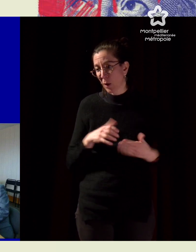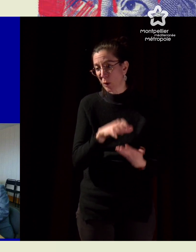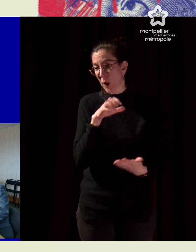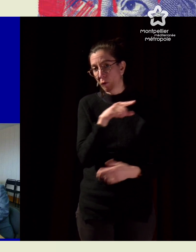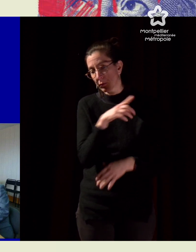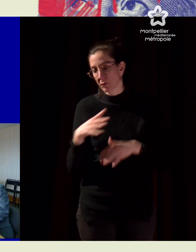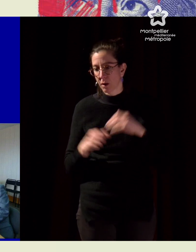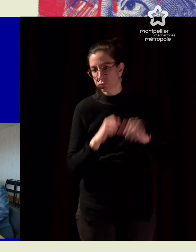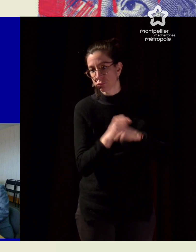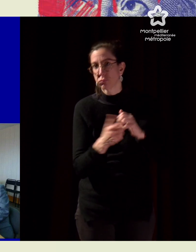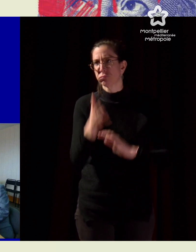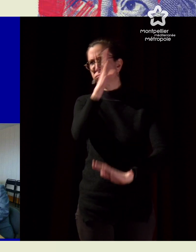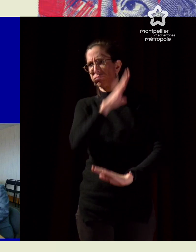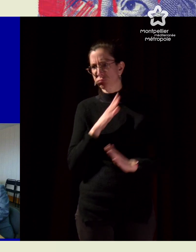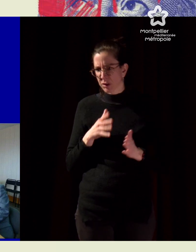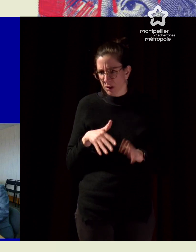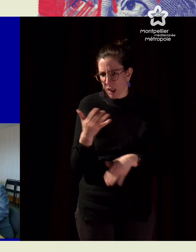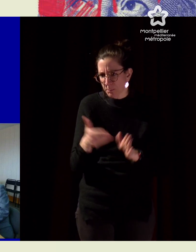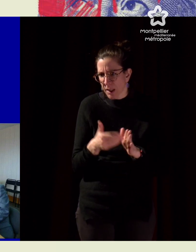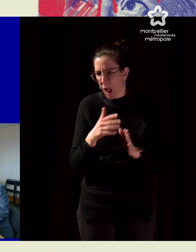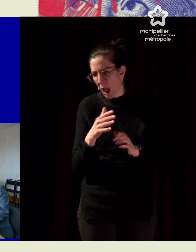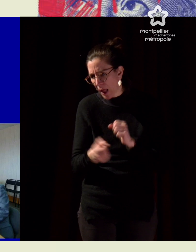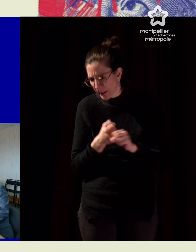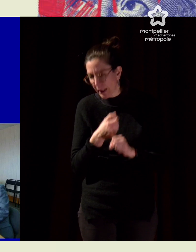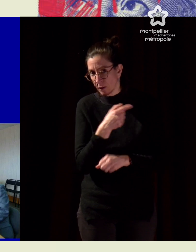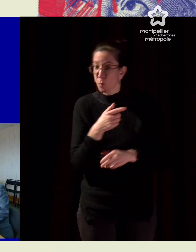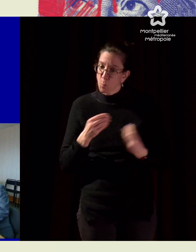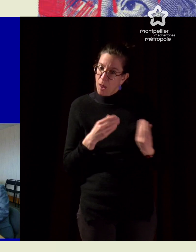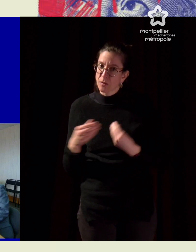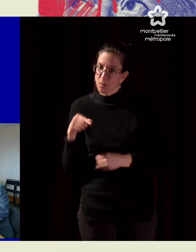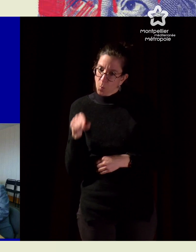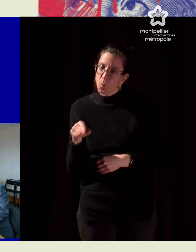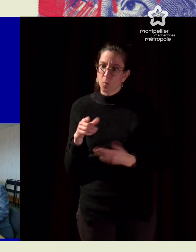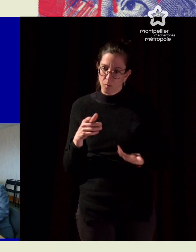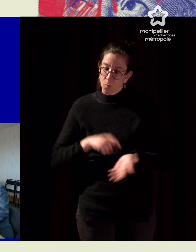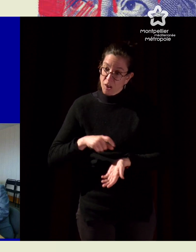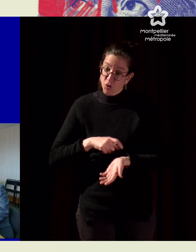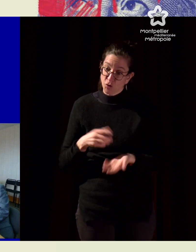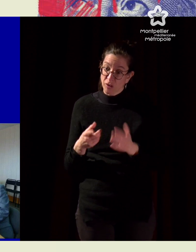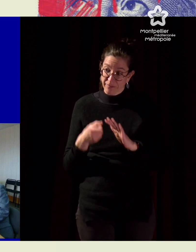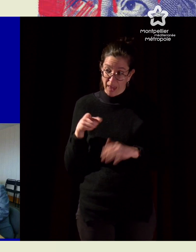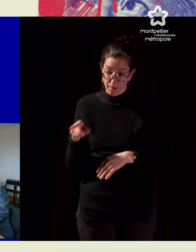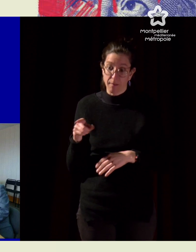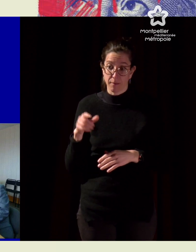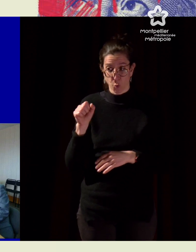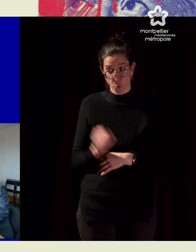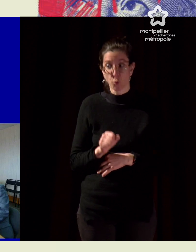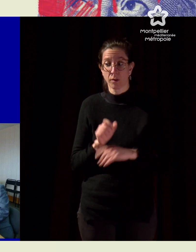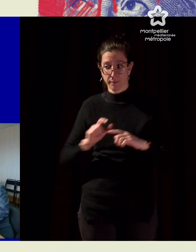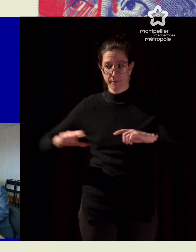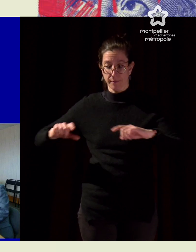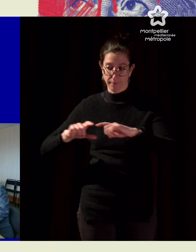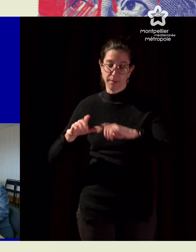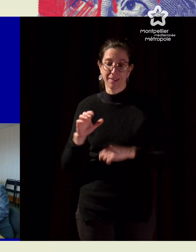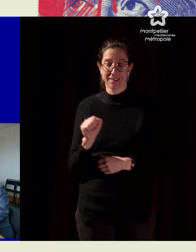environs de 15 000 ans. Et on sait maintenant que effectivement, c'est des populations d'origine de Sibérie, du sud de la Sibérie, qui ont colonisé